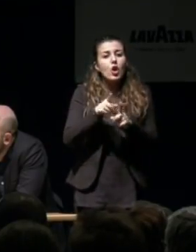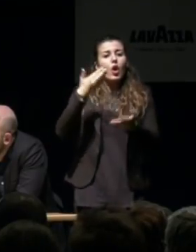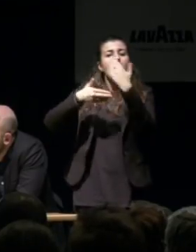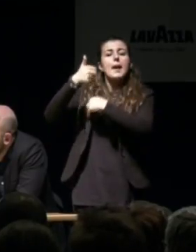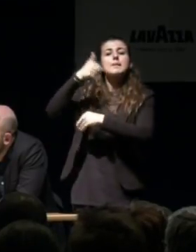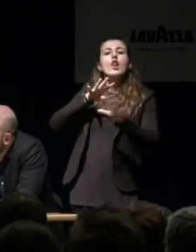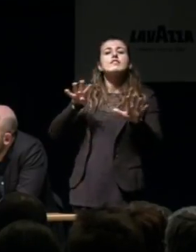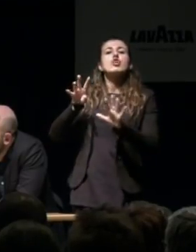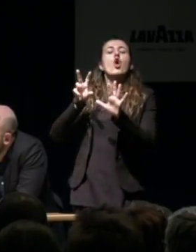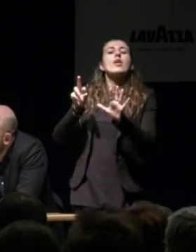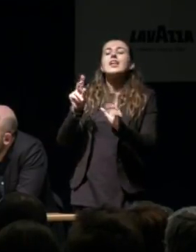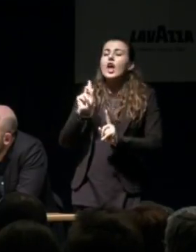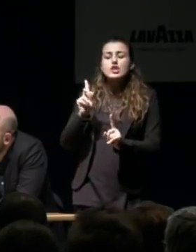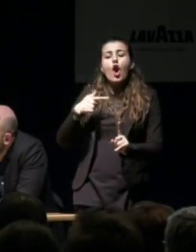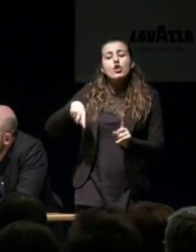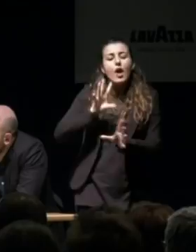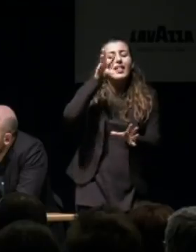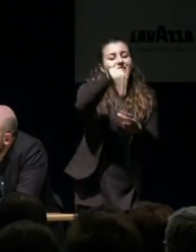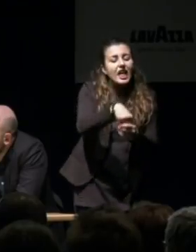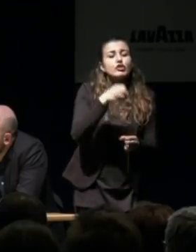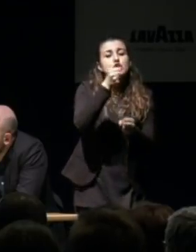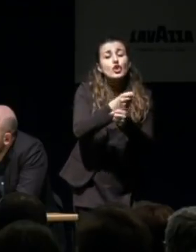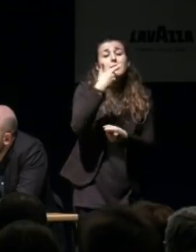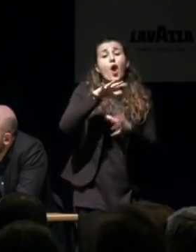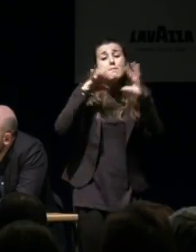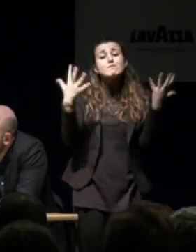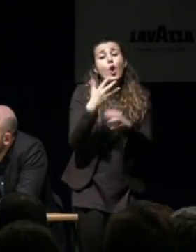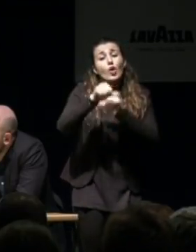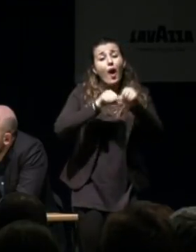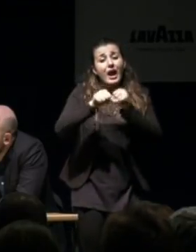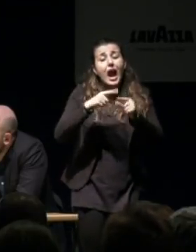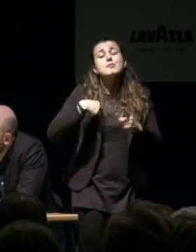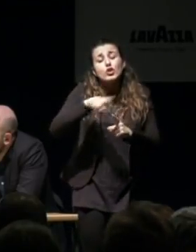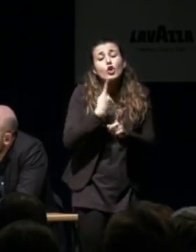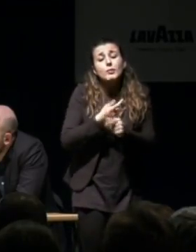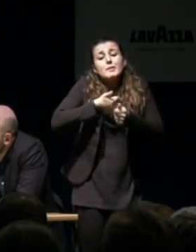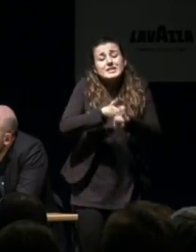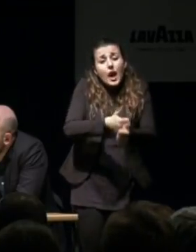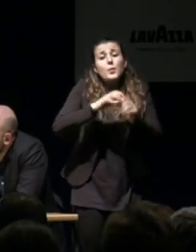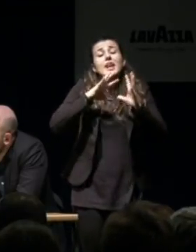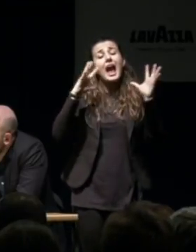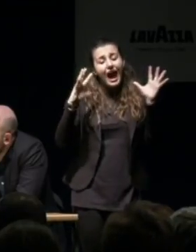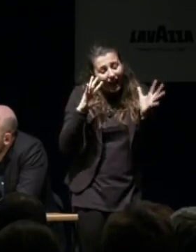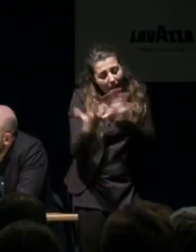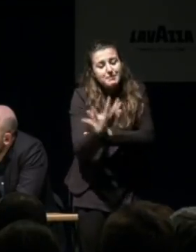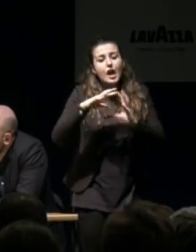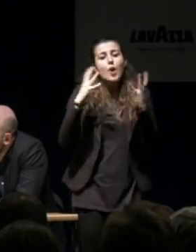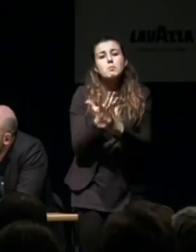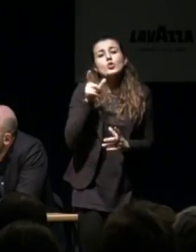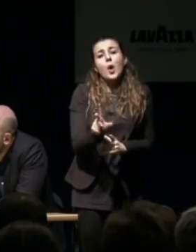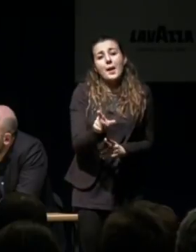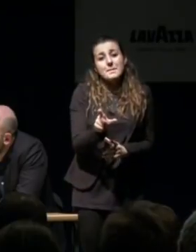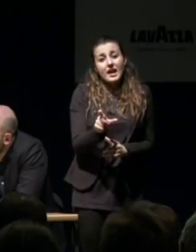essere dentro la storia il mondo cambia anche noi in qualche modo dobbiamo tenere il passo essere